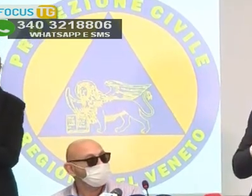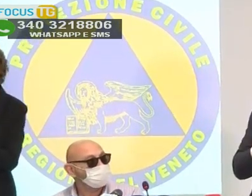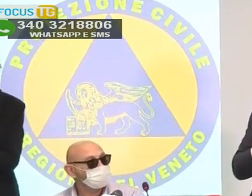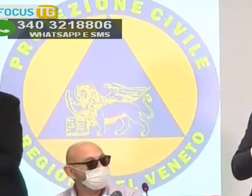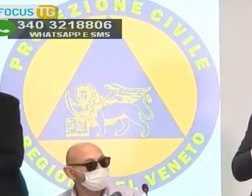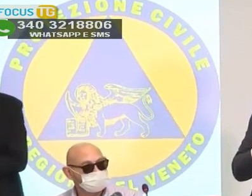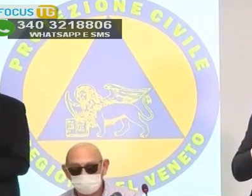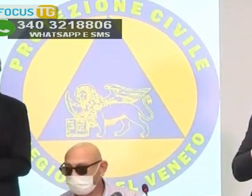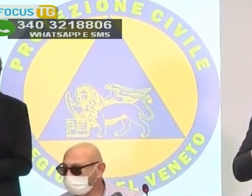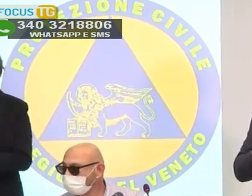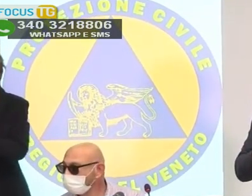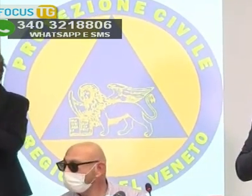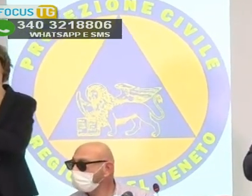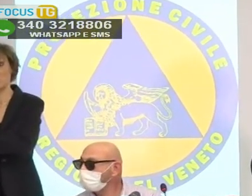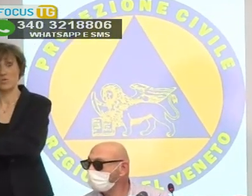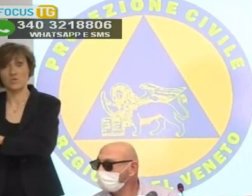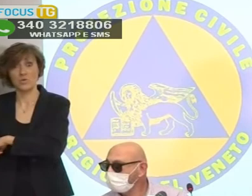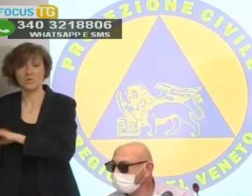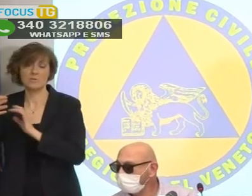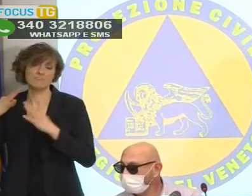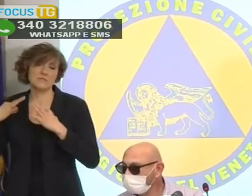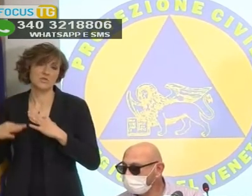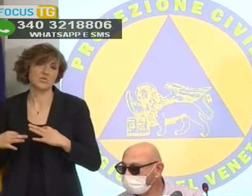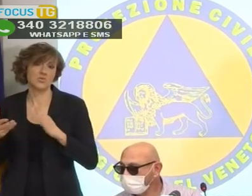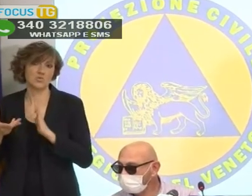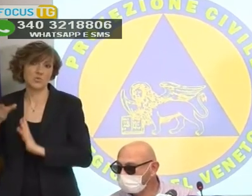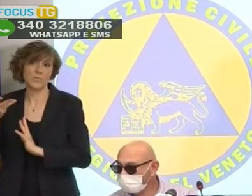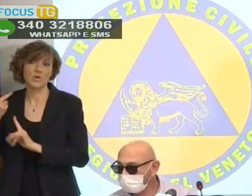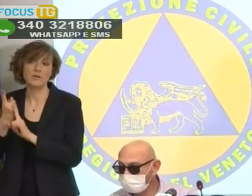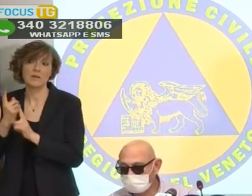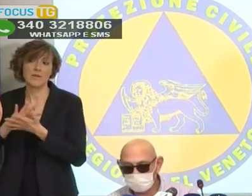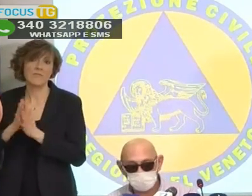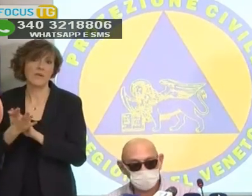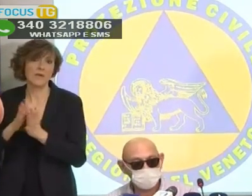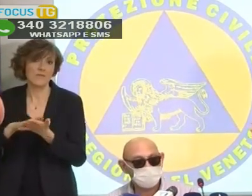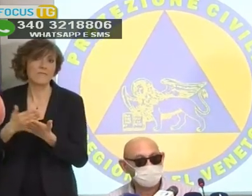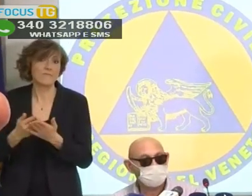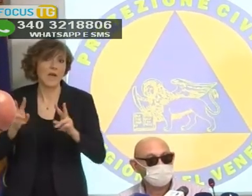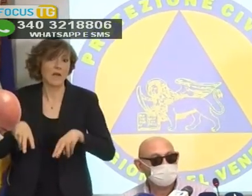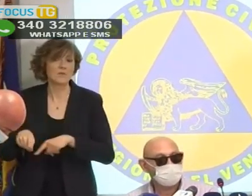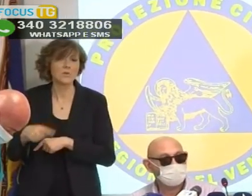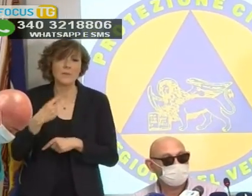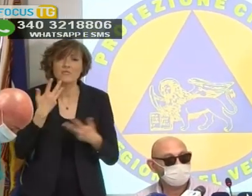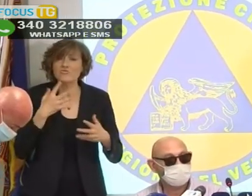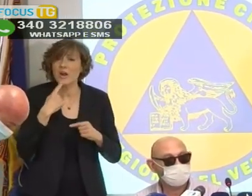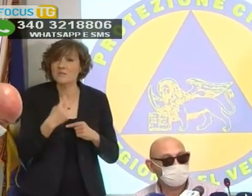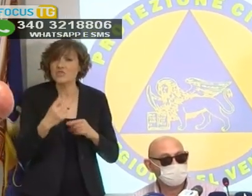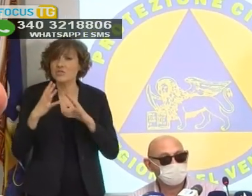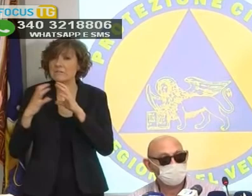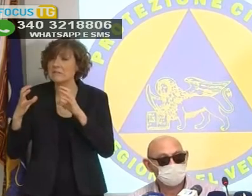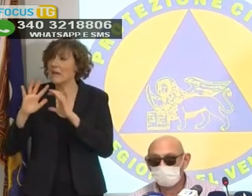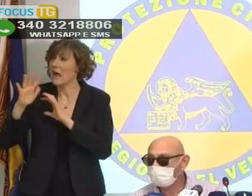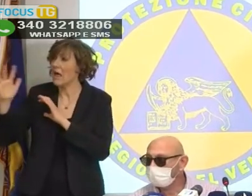dottor Rigoli con l'Istituto Superiore della Sanità si sta muovendo per la validazione, ma già dice che anche altre ditte a